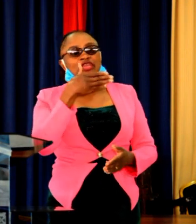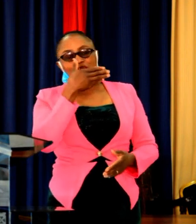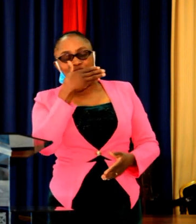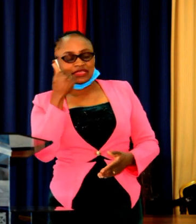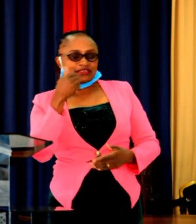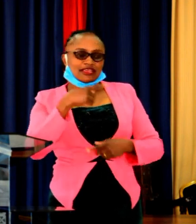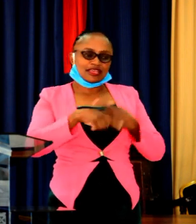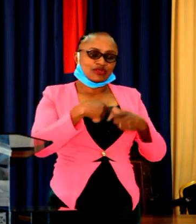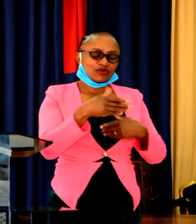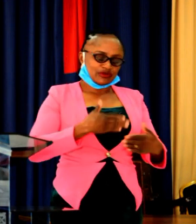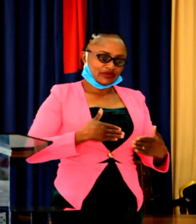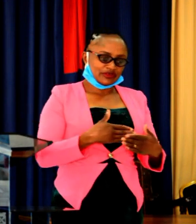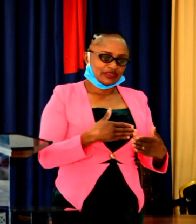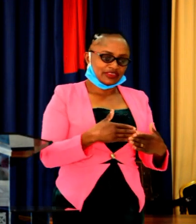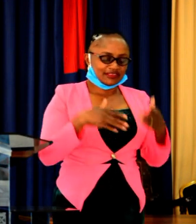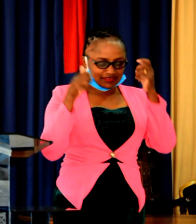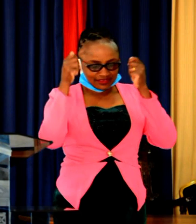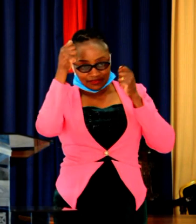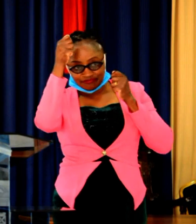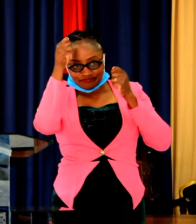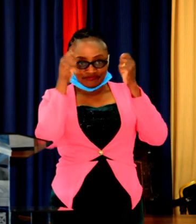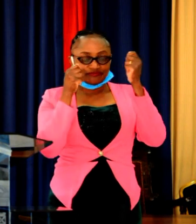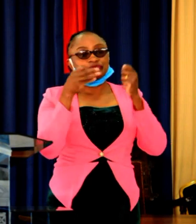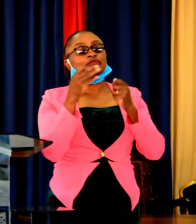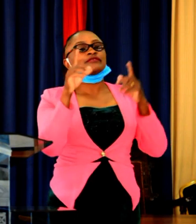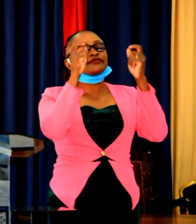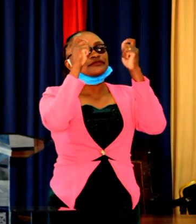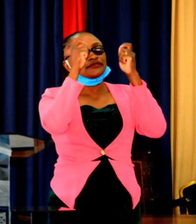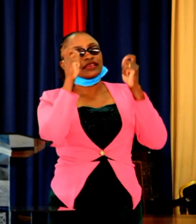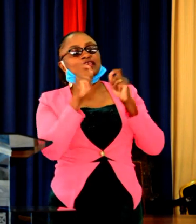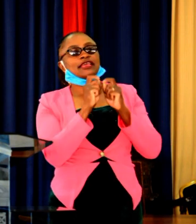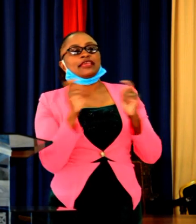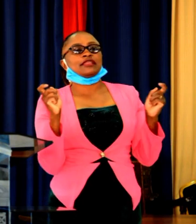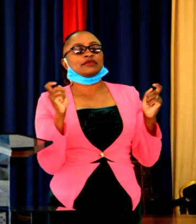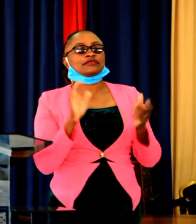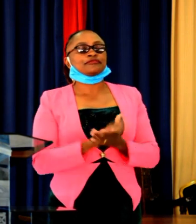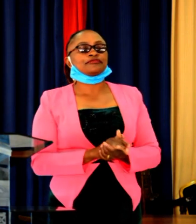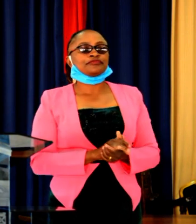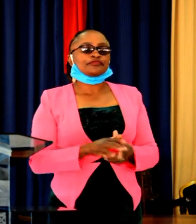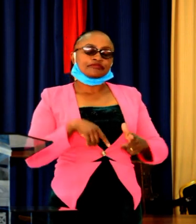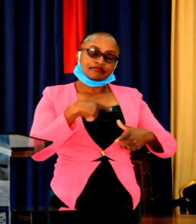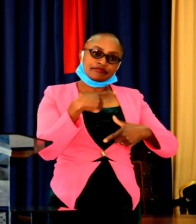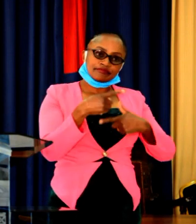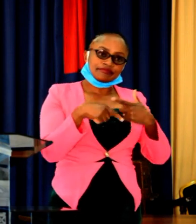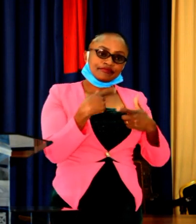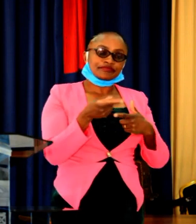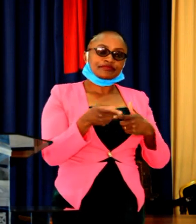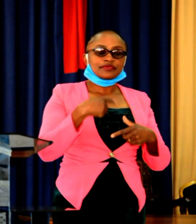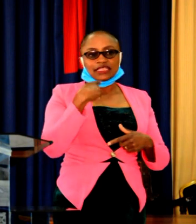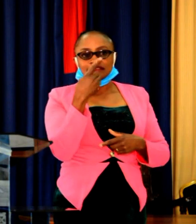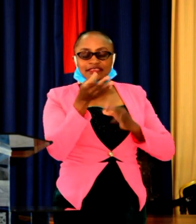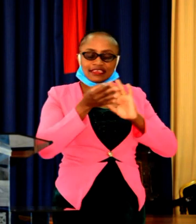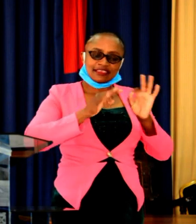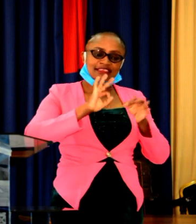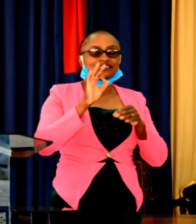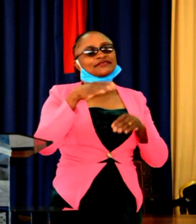jeshi la Washami ama the Arameans." Na walipotoka, maana walisema wacha twende tukifa